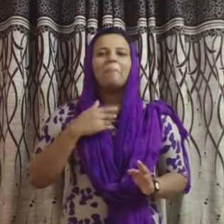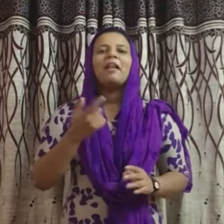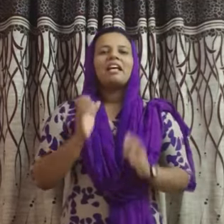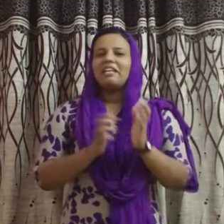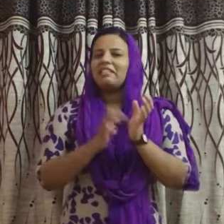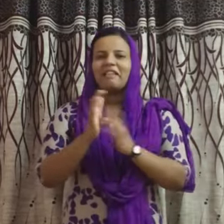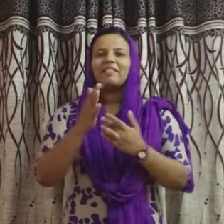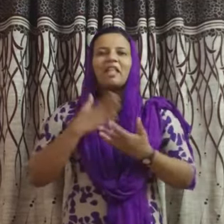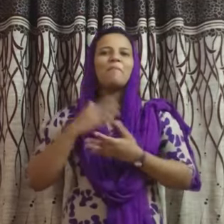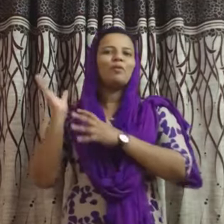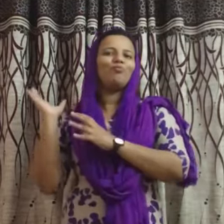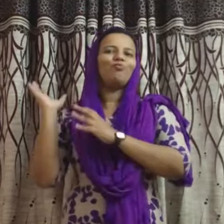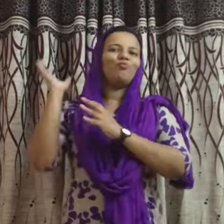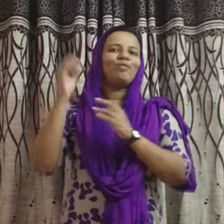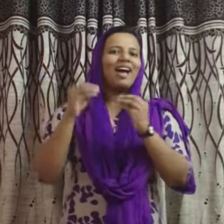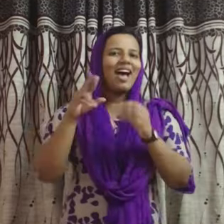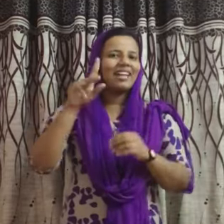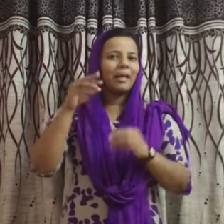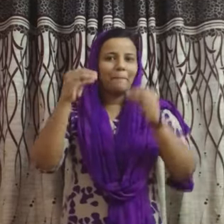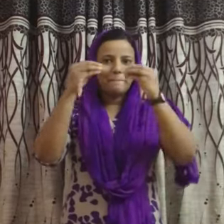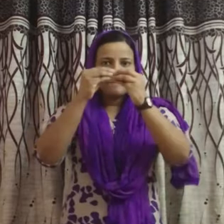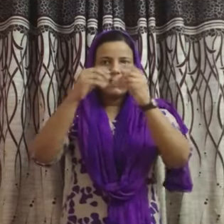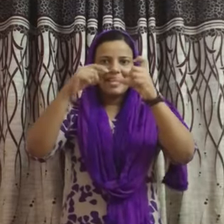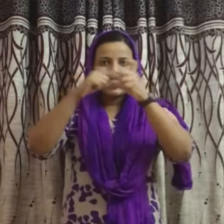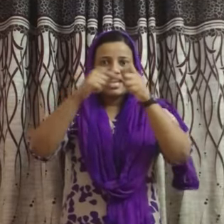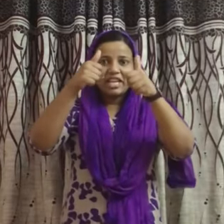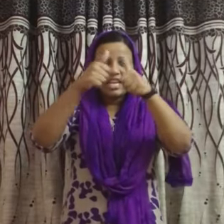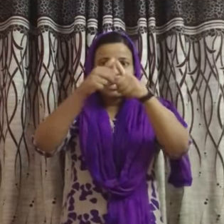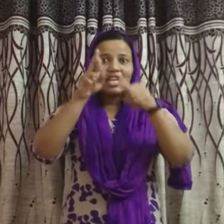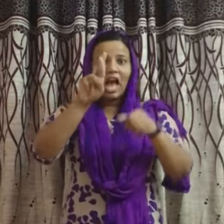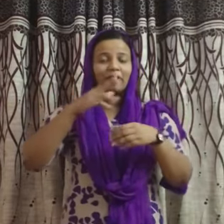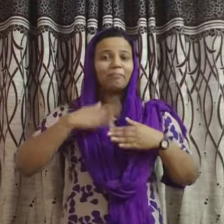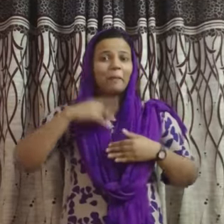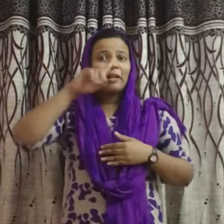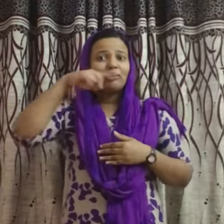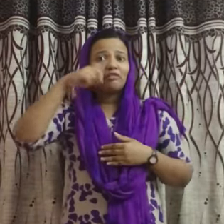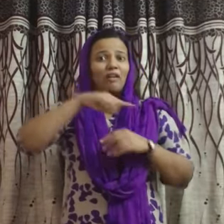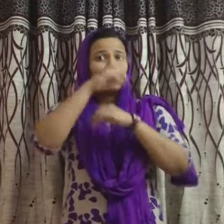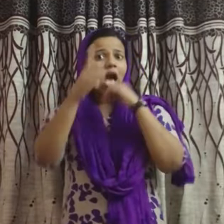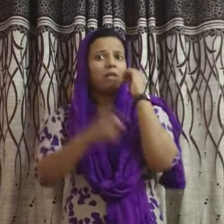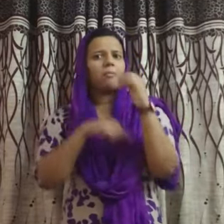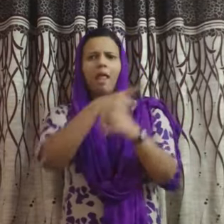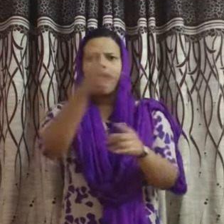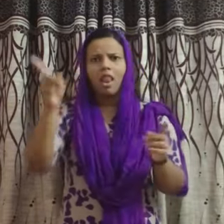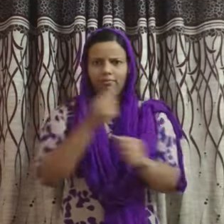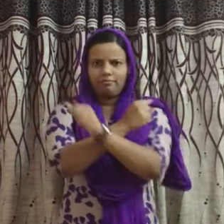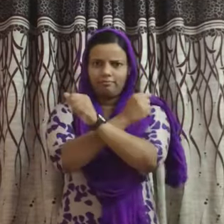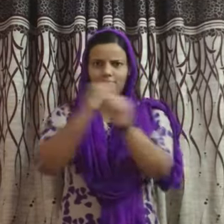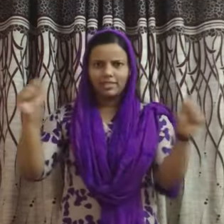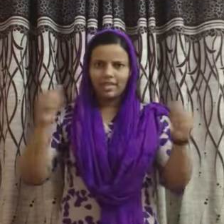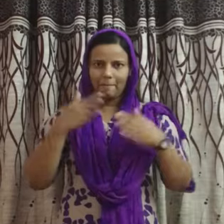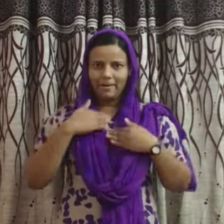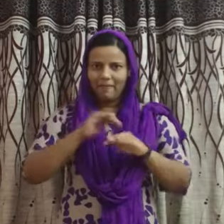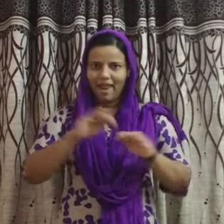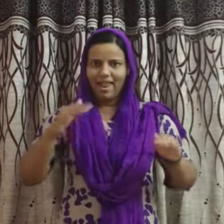ചുമക്കുന്ന ദൈവമാണ്. അമേൻ. നമ്മുടെ ജീവിതകാലം ഒരു രക്ഷിക്കപ്പെട്ട ദൈവമായത് അമേൻ തിരിച്ചറിയേണ്ട ഒരു പ്രധാനപ്പെട്ട കാര്യമാണ്.